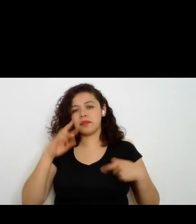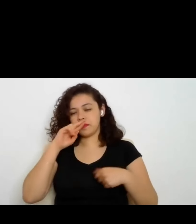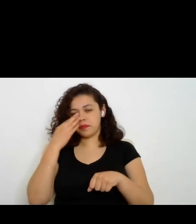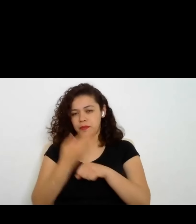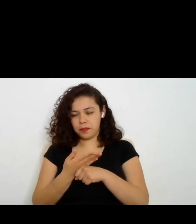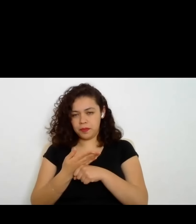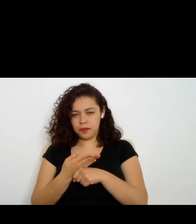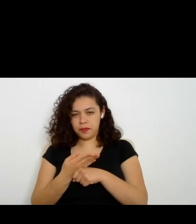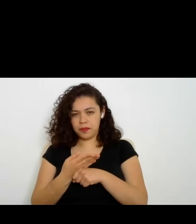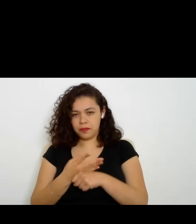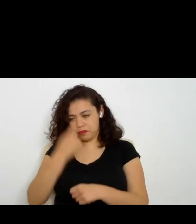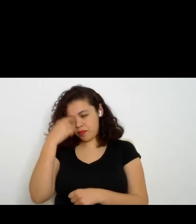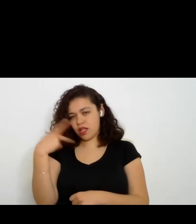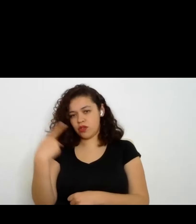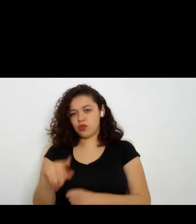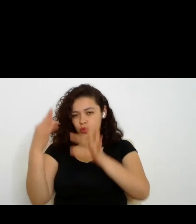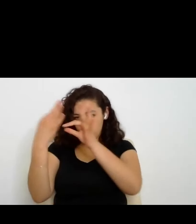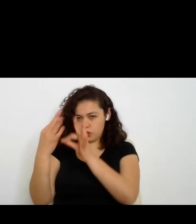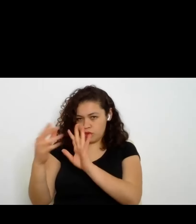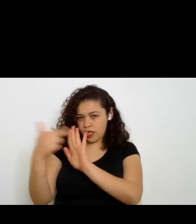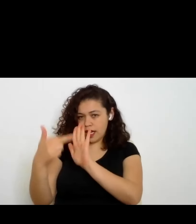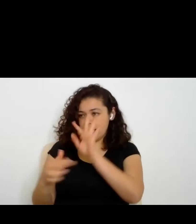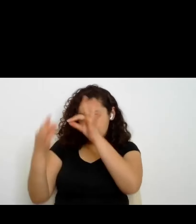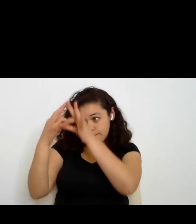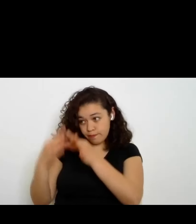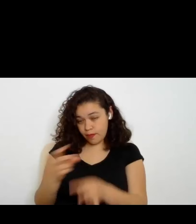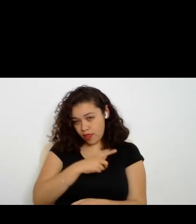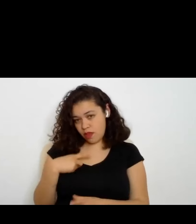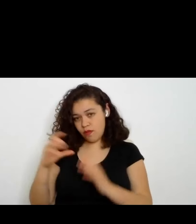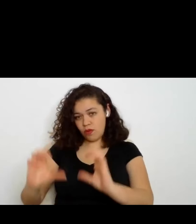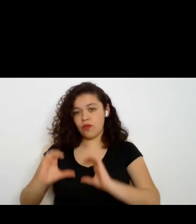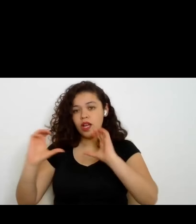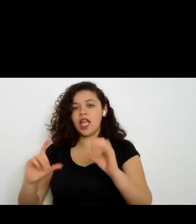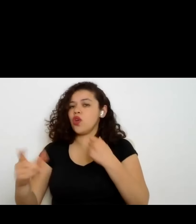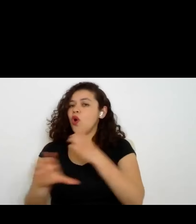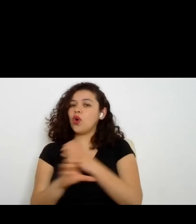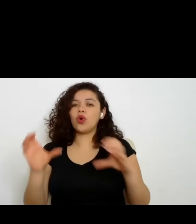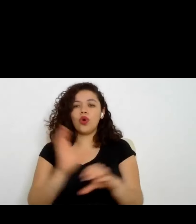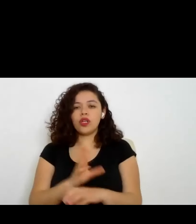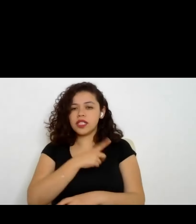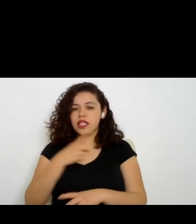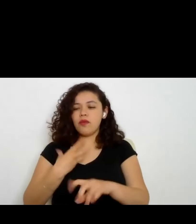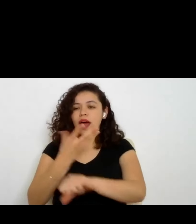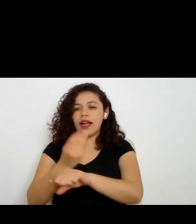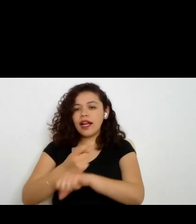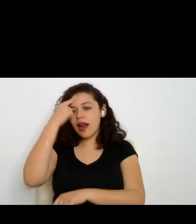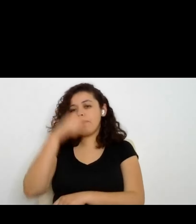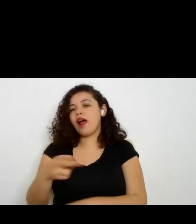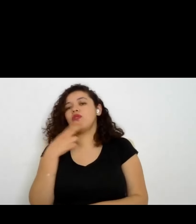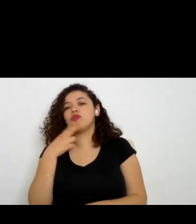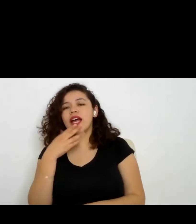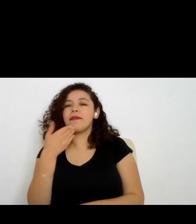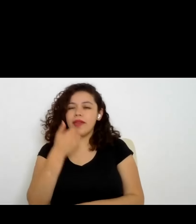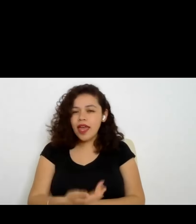velar por el cumplimiento del resto de los principios y adoptar las medidas necesarias para su aplicación y demostrar